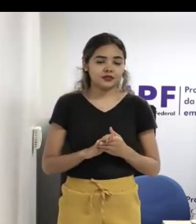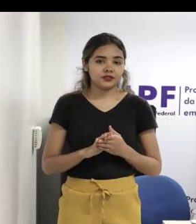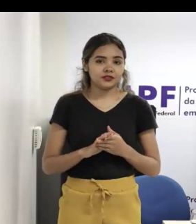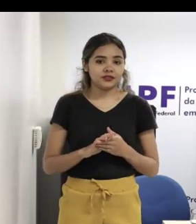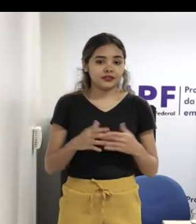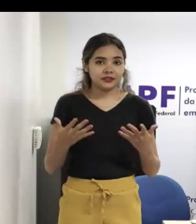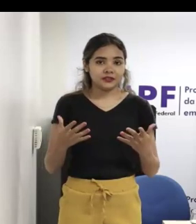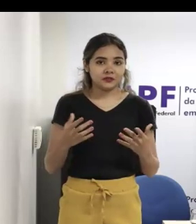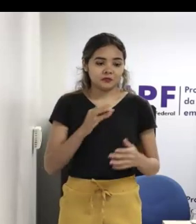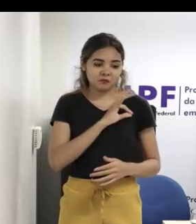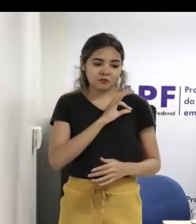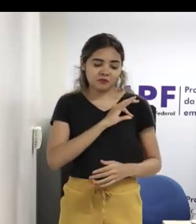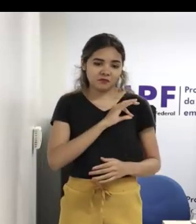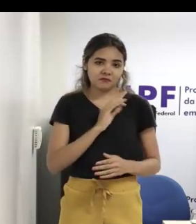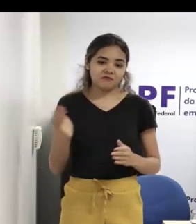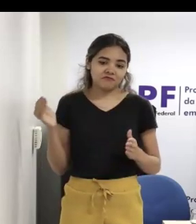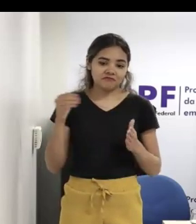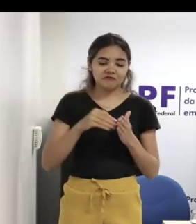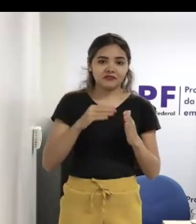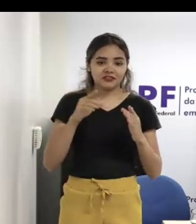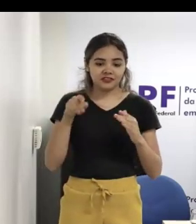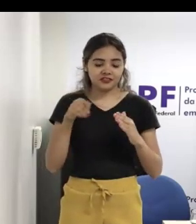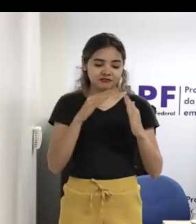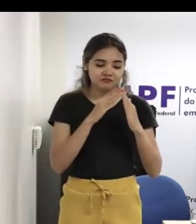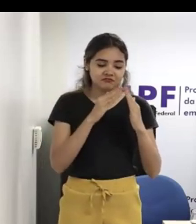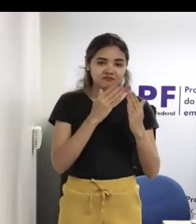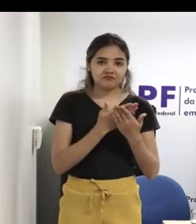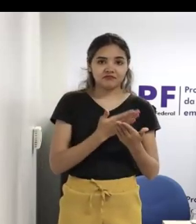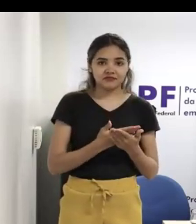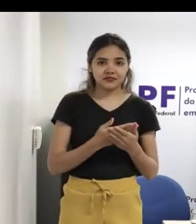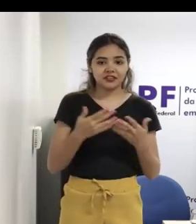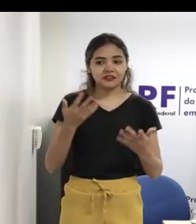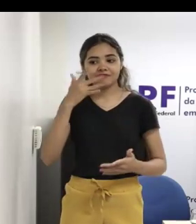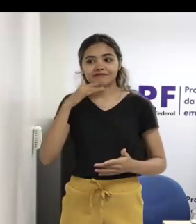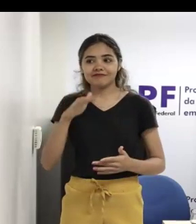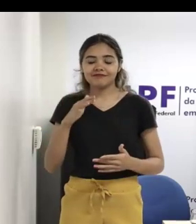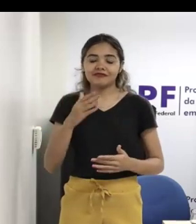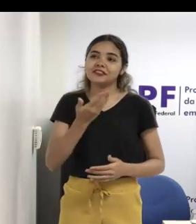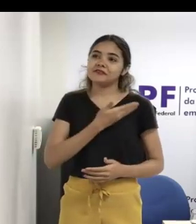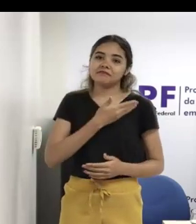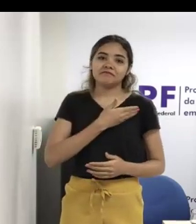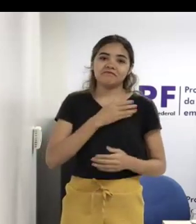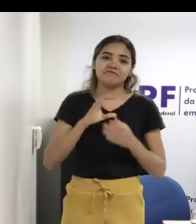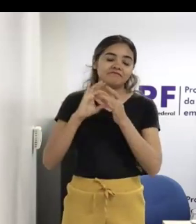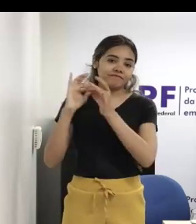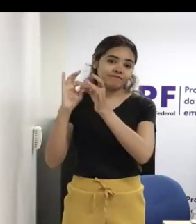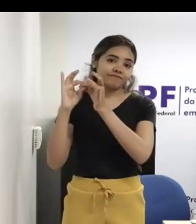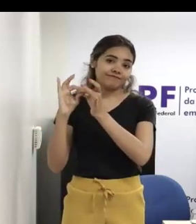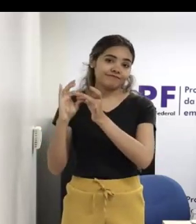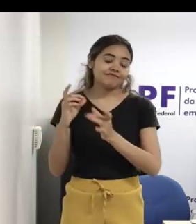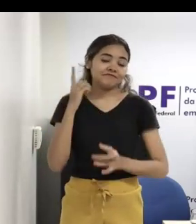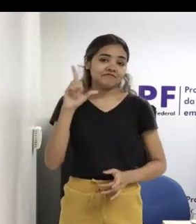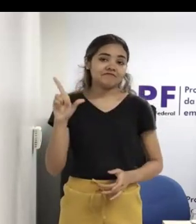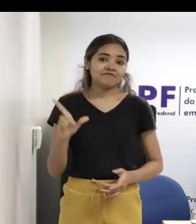inicialmente vê como repressor depois que a polícia ali tem um treinamento técnico aí através do Proerd que é um programa excelente ela